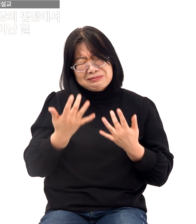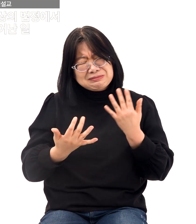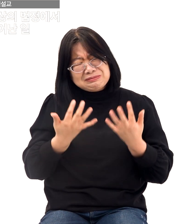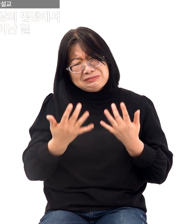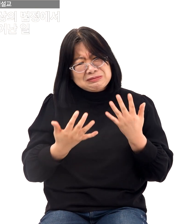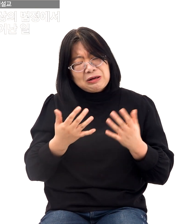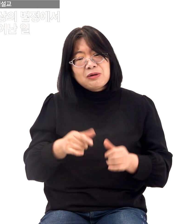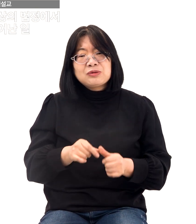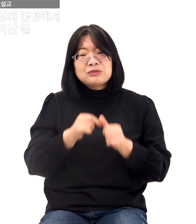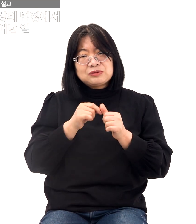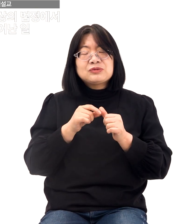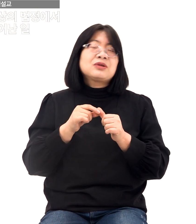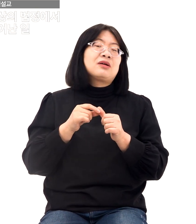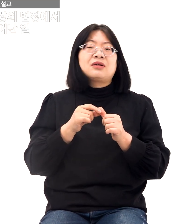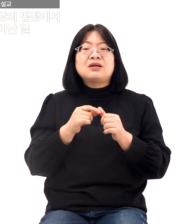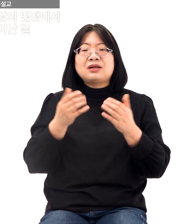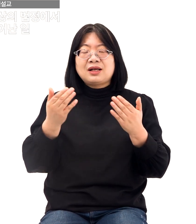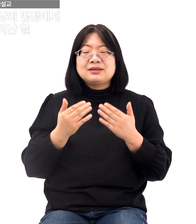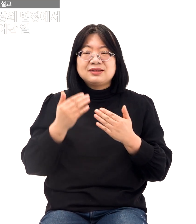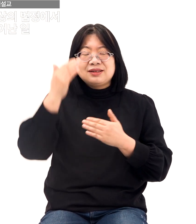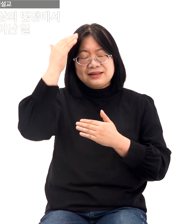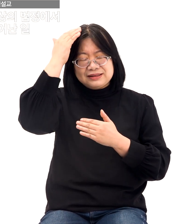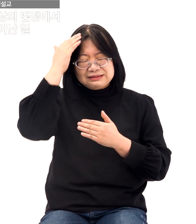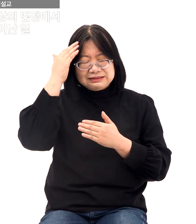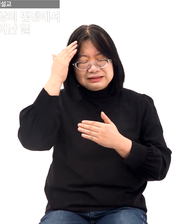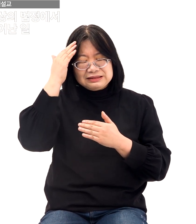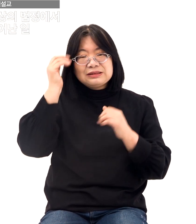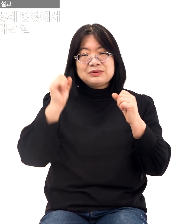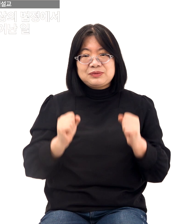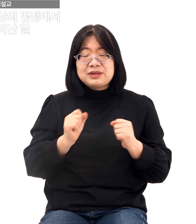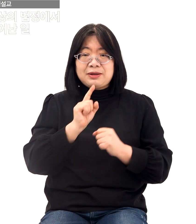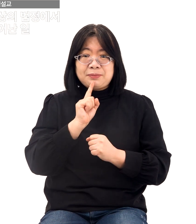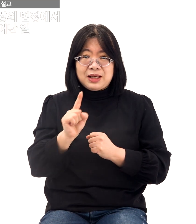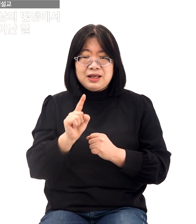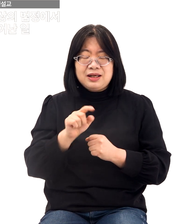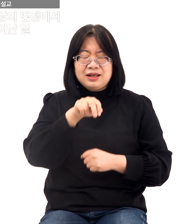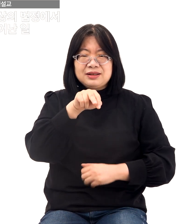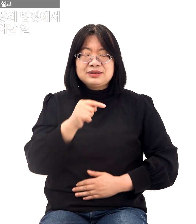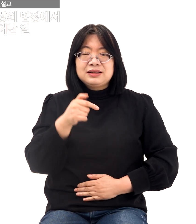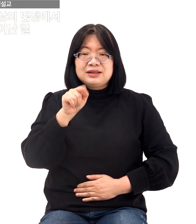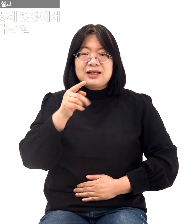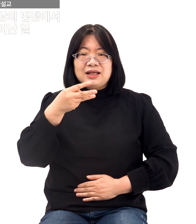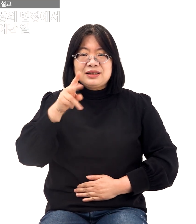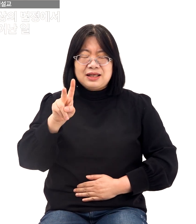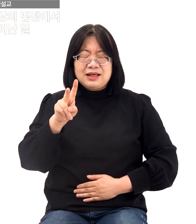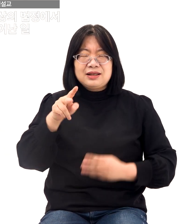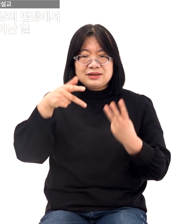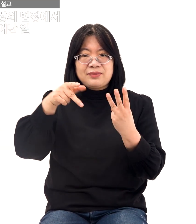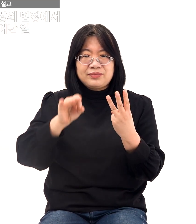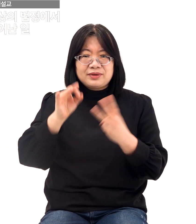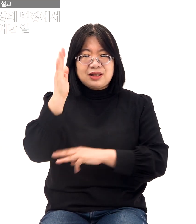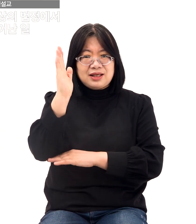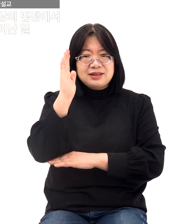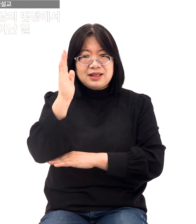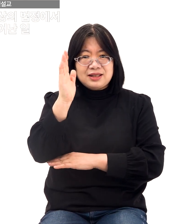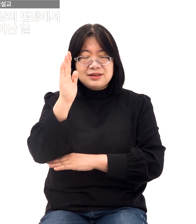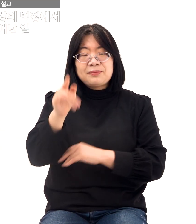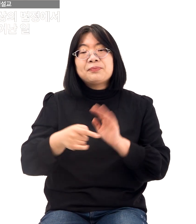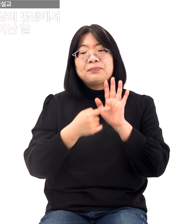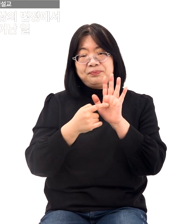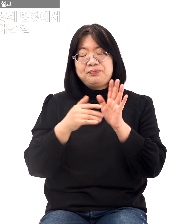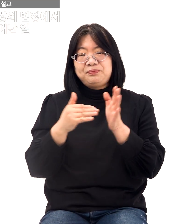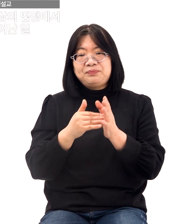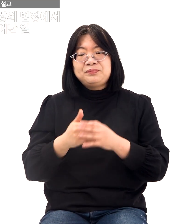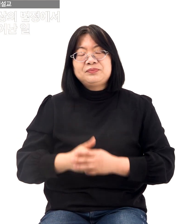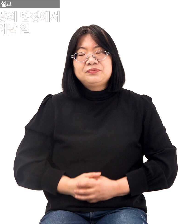불구덩이에서 구원받은 거슬린 존재다, 이 스가랴 3장의 이야기를 담아서